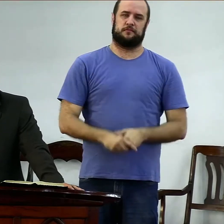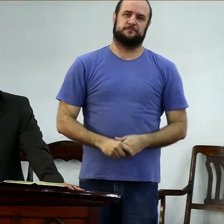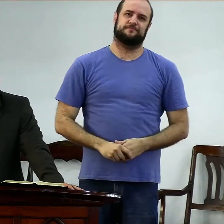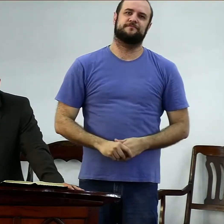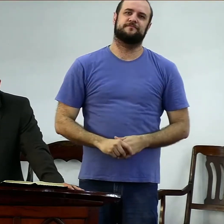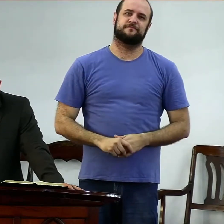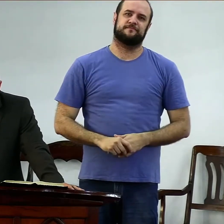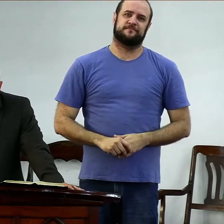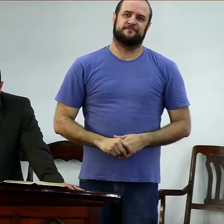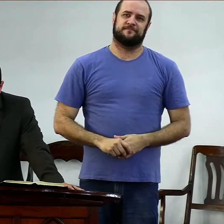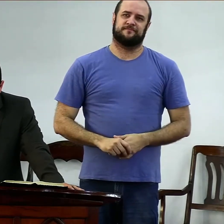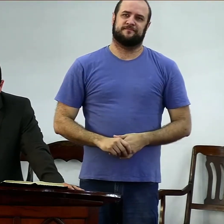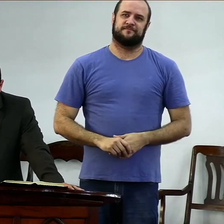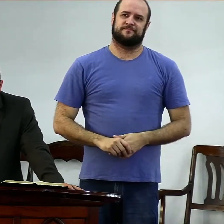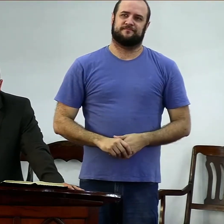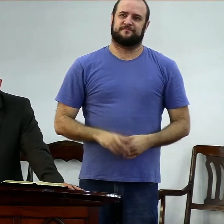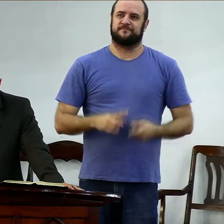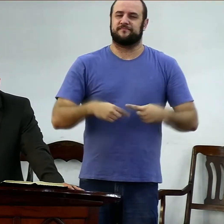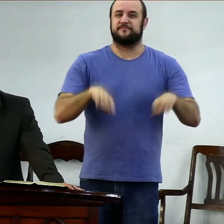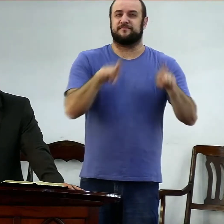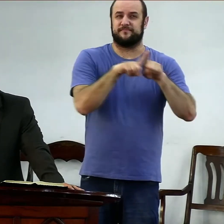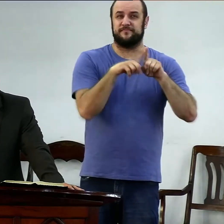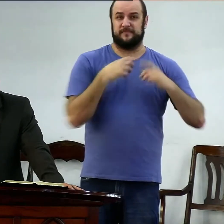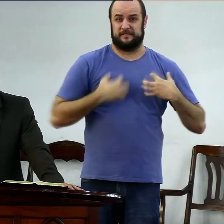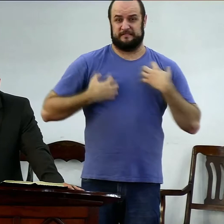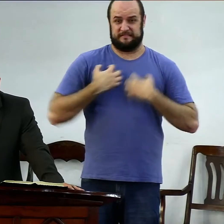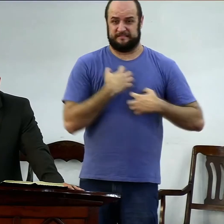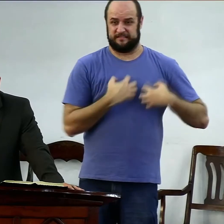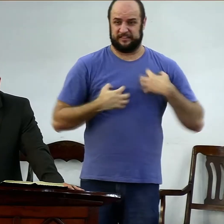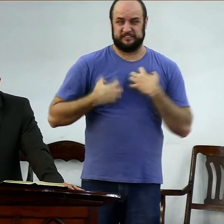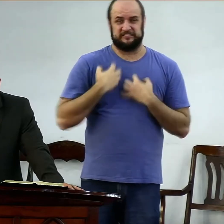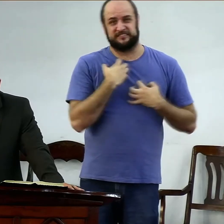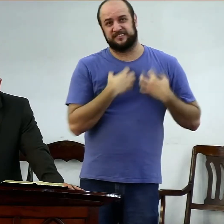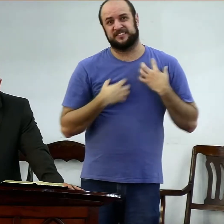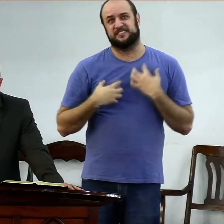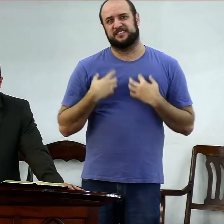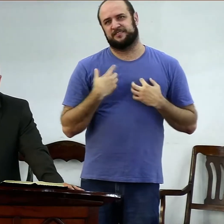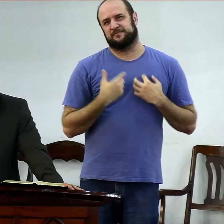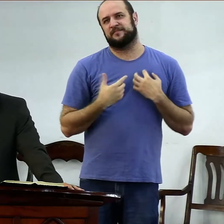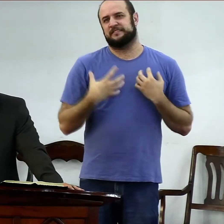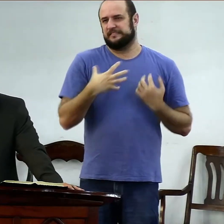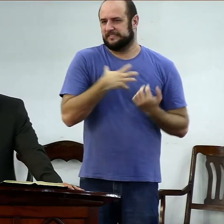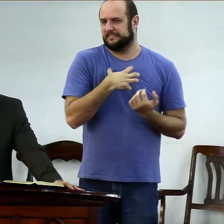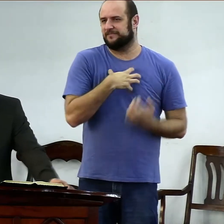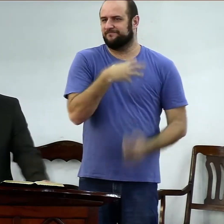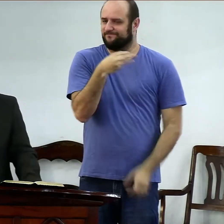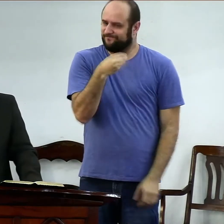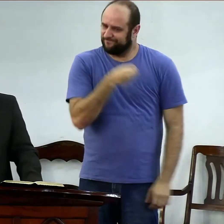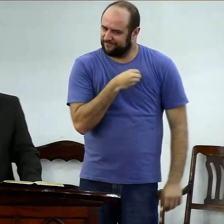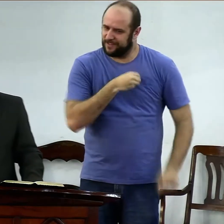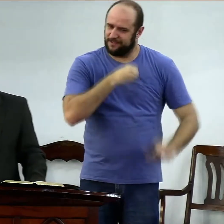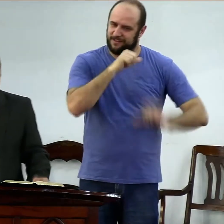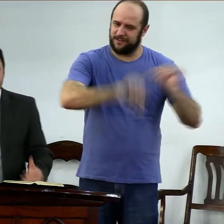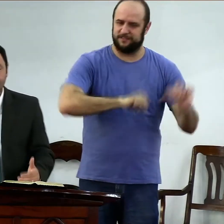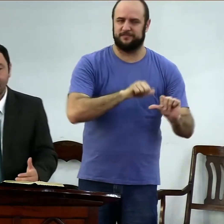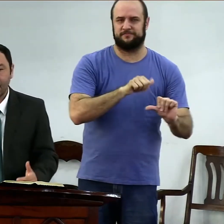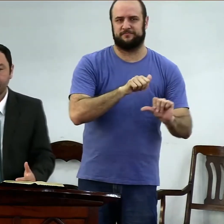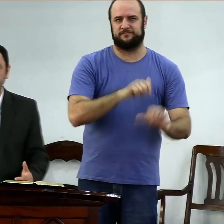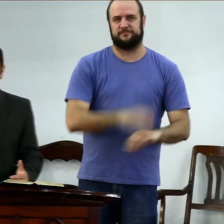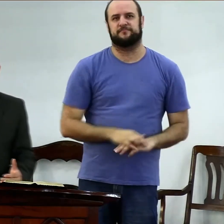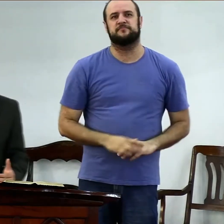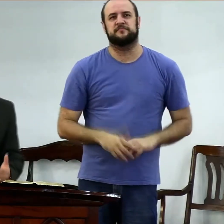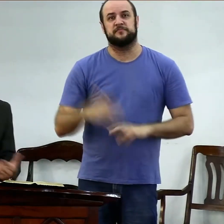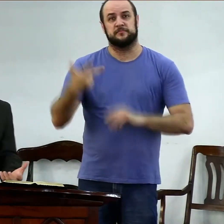autoprovidentes. Então, a ansiedade leva a esse pecado. Um outro ponto a